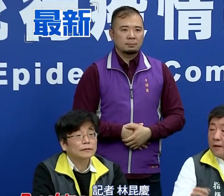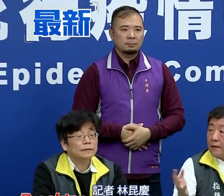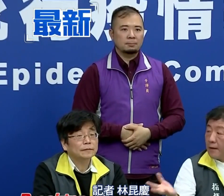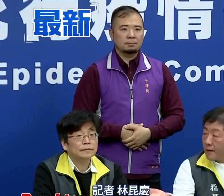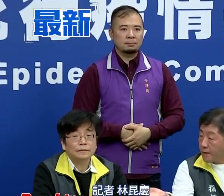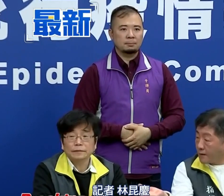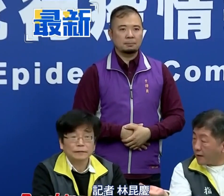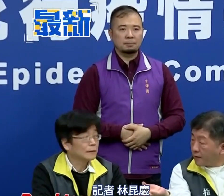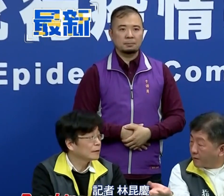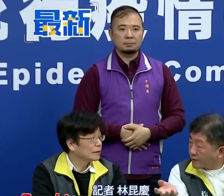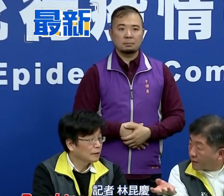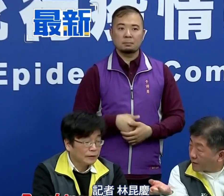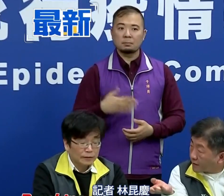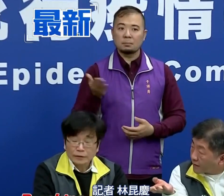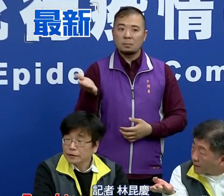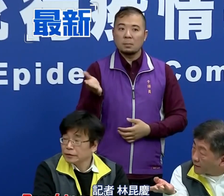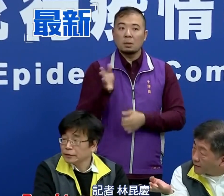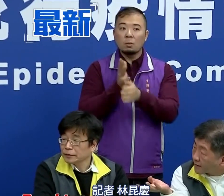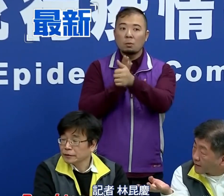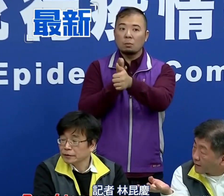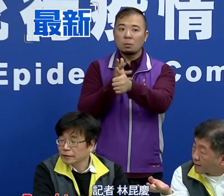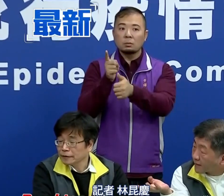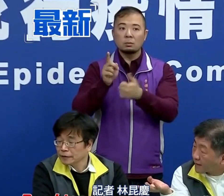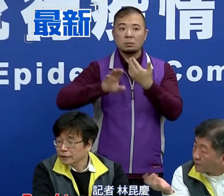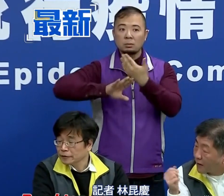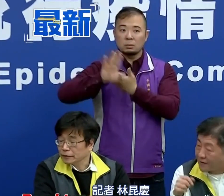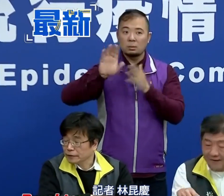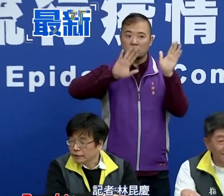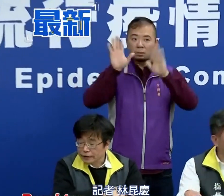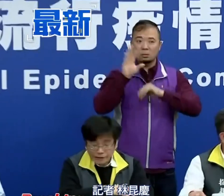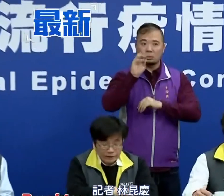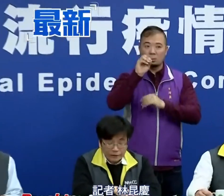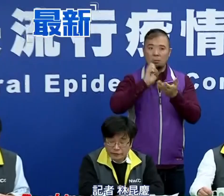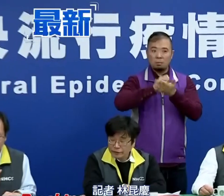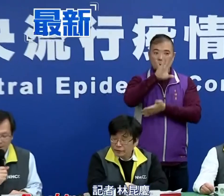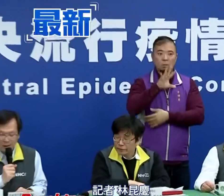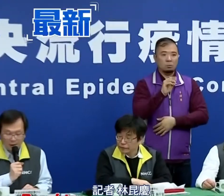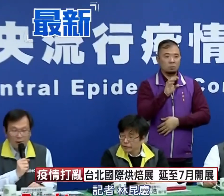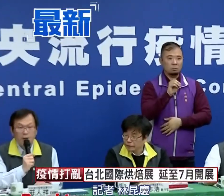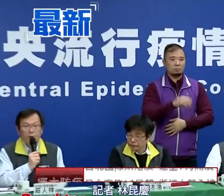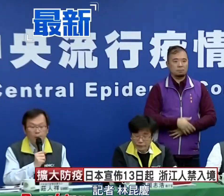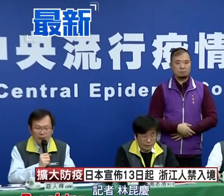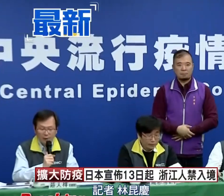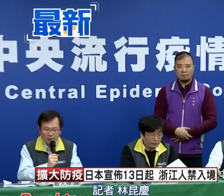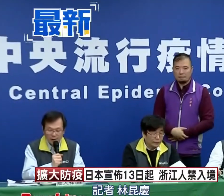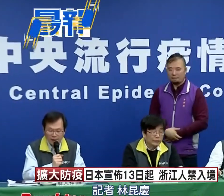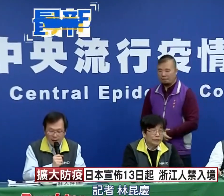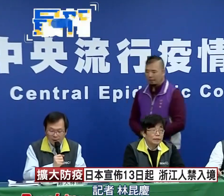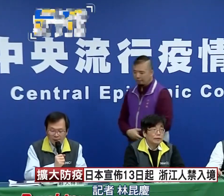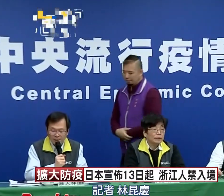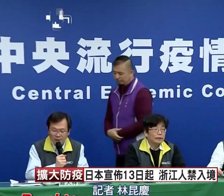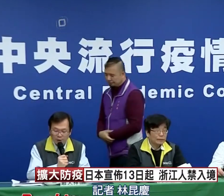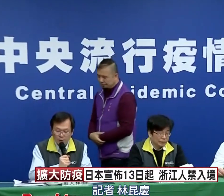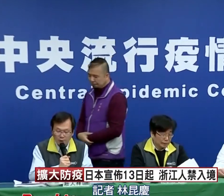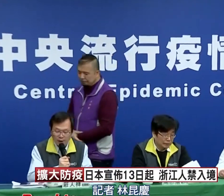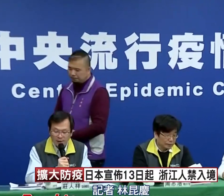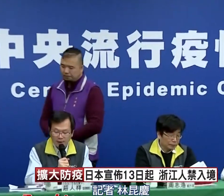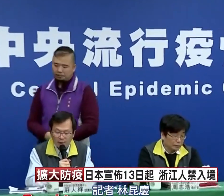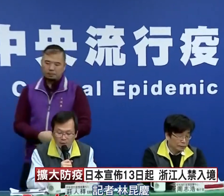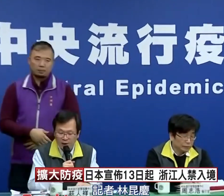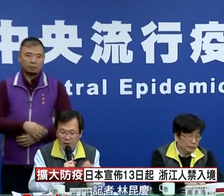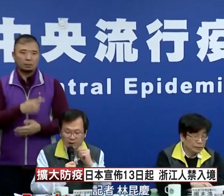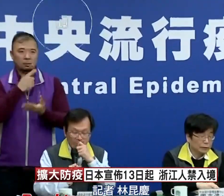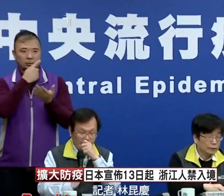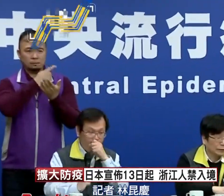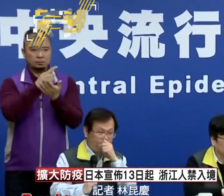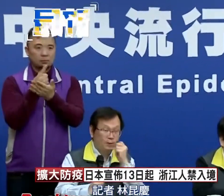国国籍的陆配子女目前仍然滞留在这个中港澳的地区的话，那么是不会同意他们来入境。那么已经有取